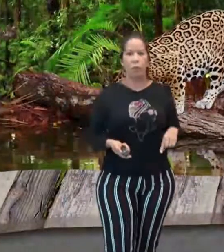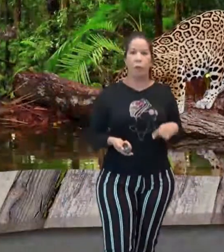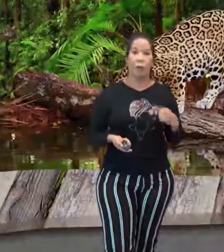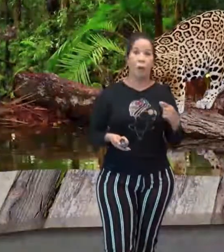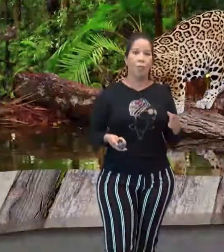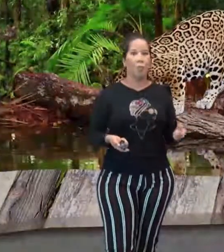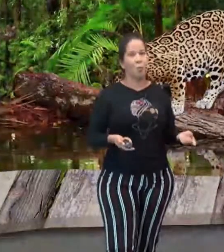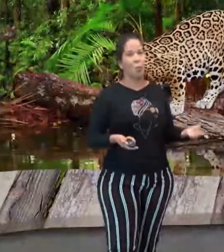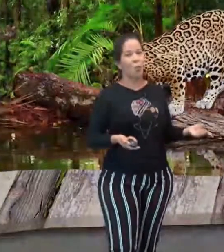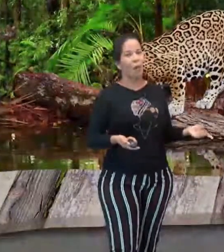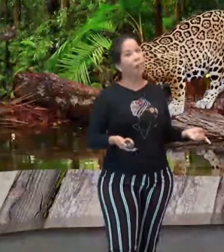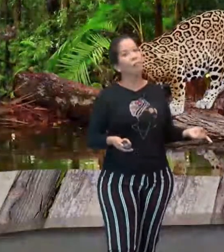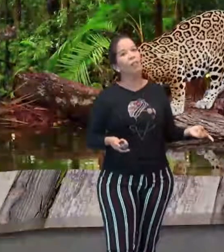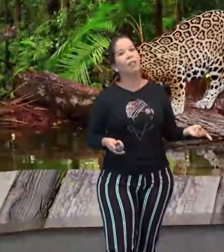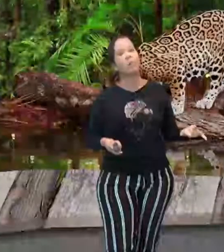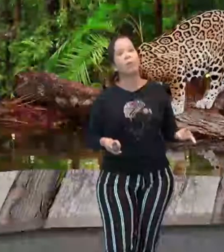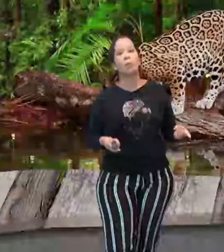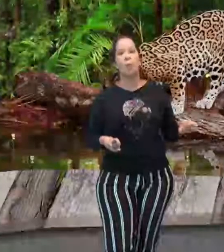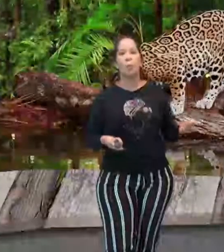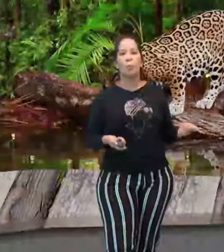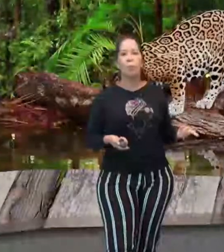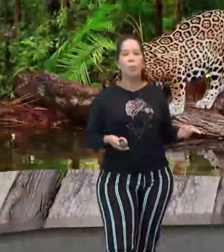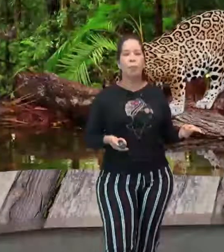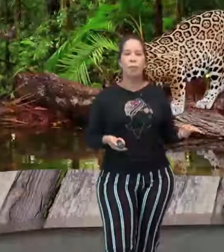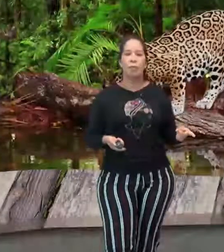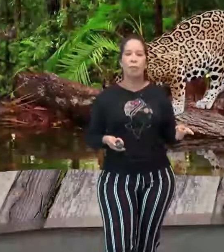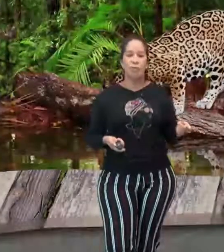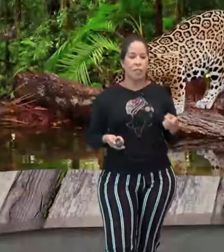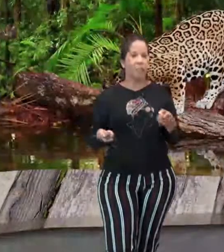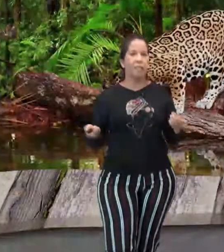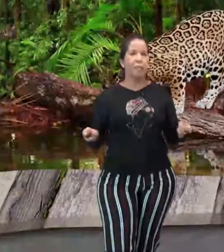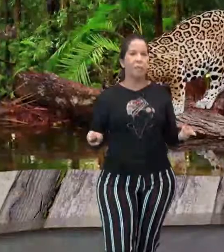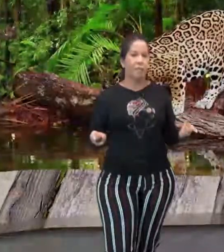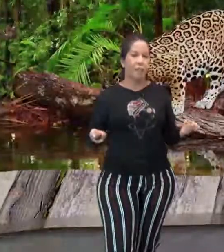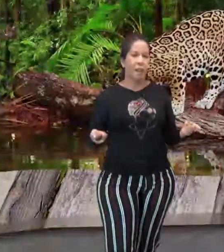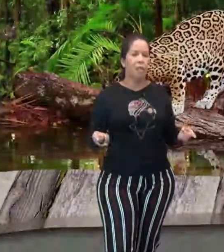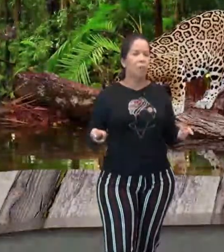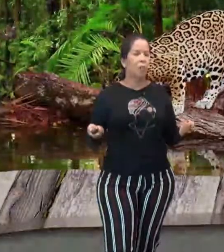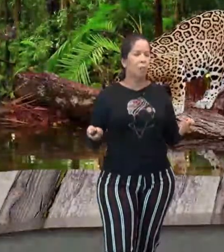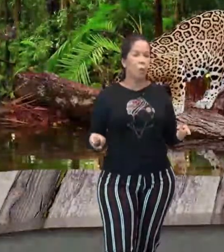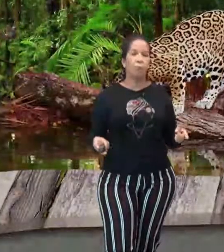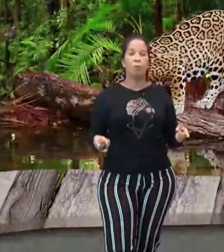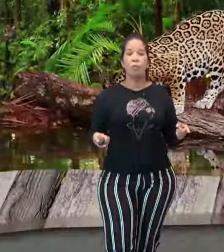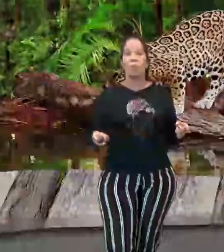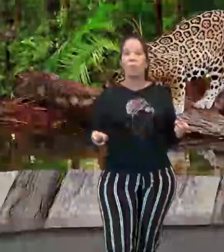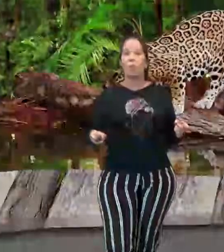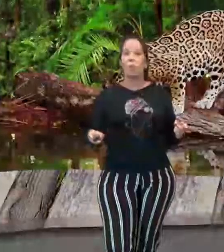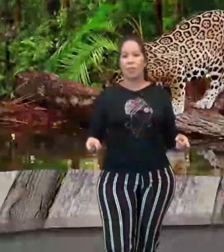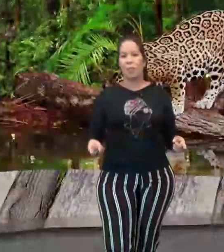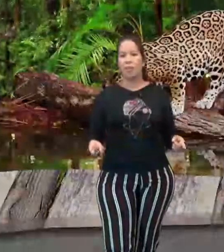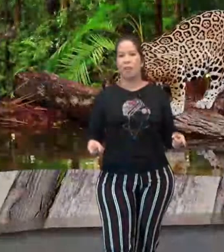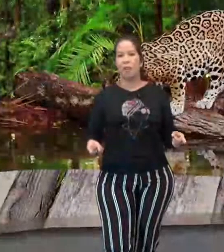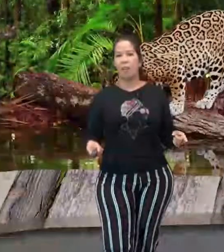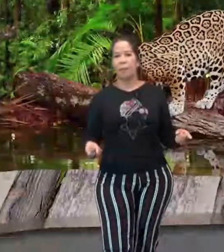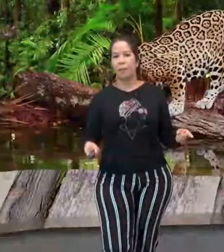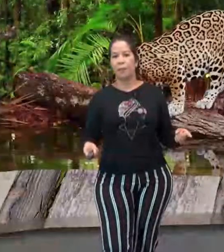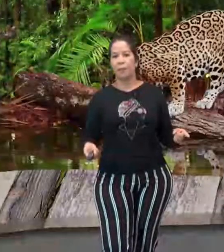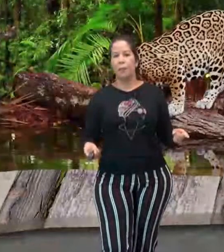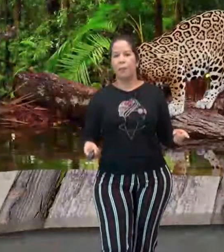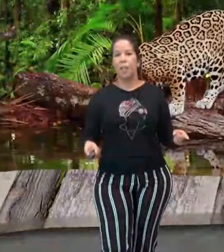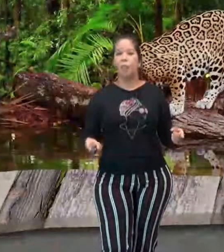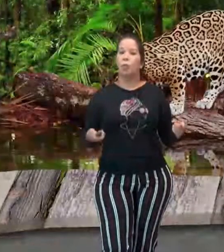conheço muito bem. Ótimo, maravilha, muito bom, muito importante você se observar todos os dias, galera.